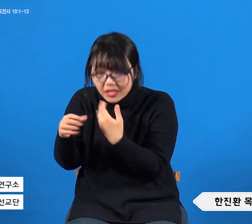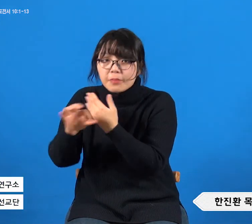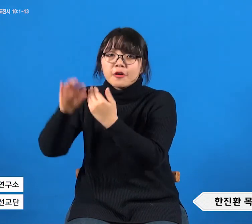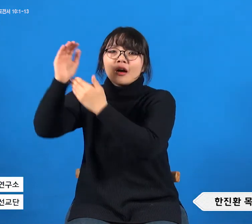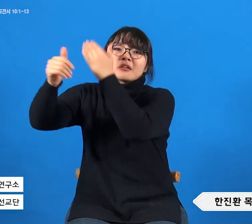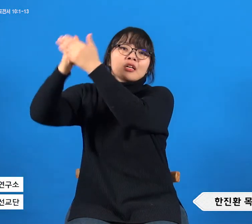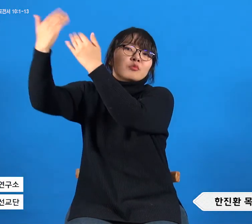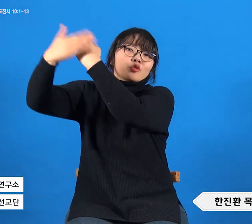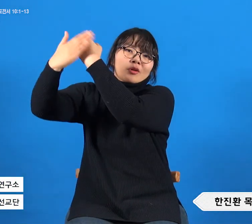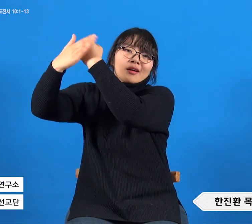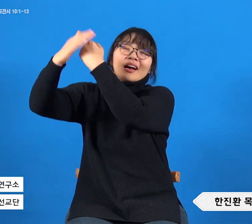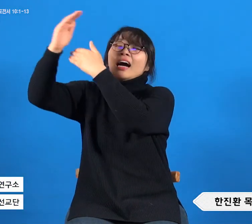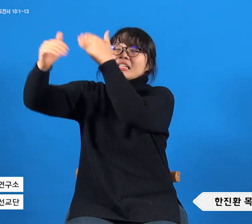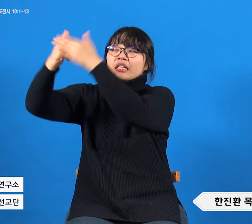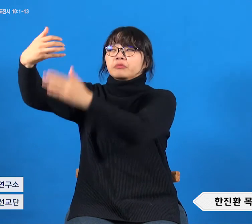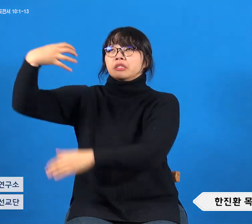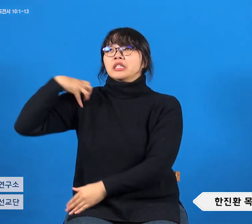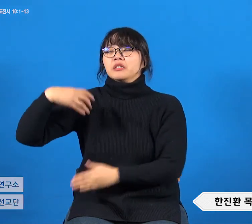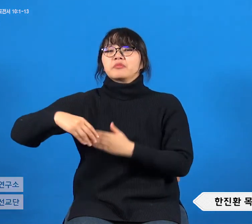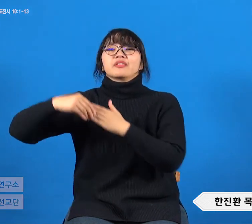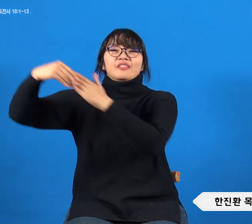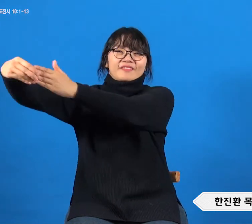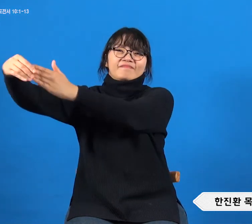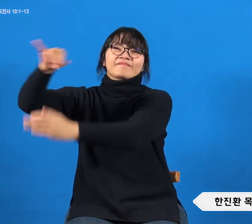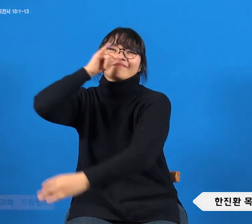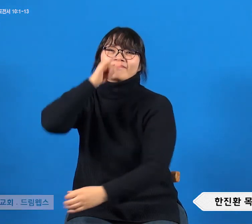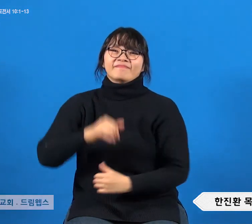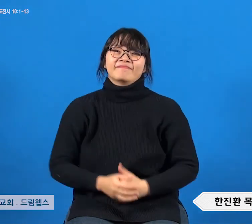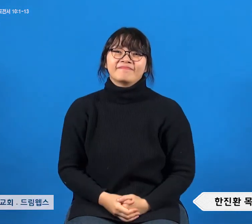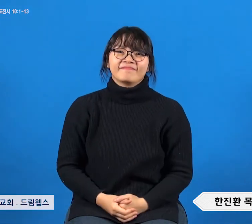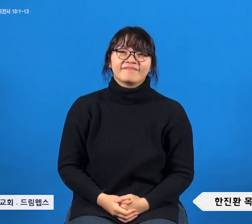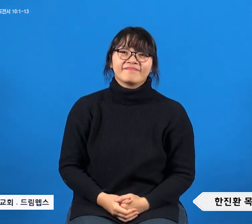주시고 하나님이 책임지시고 인도해 주실 것입니다.